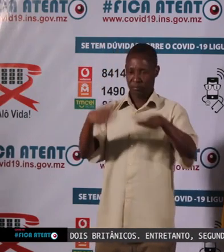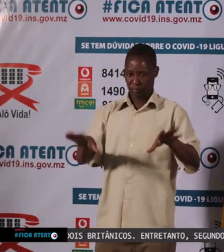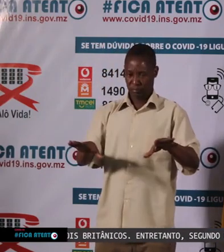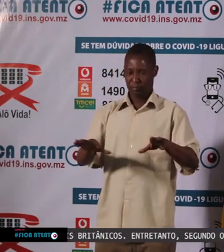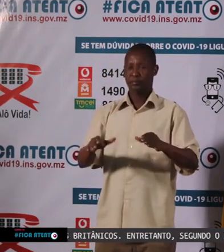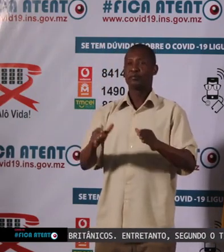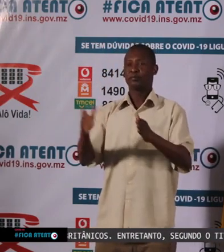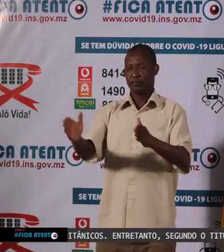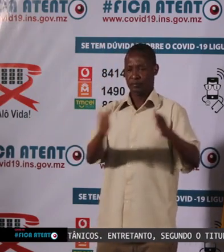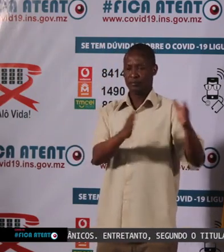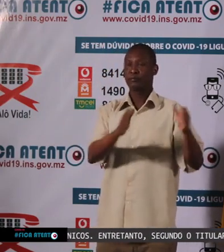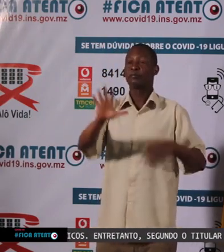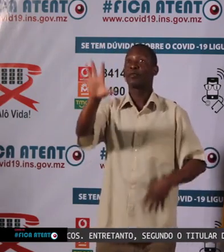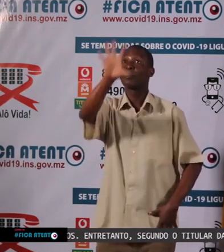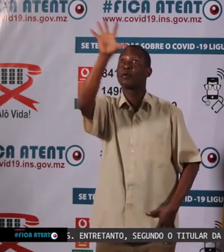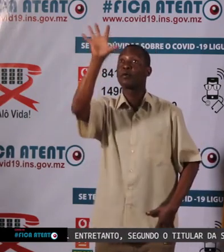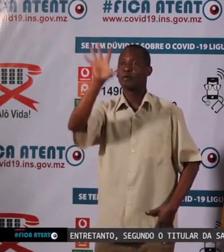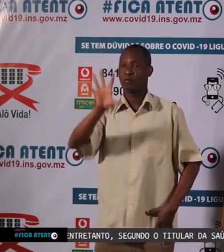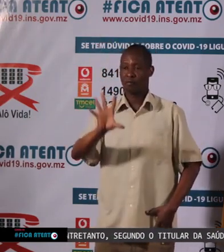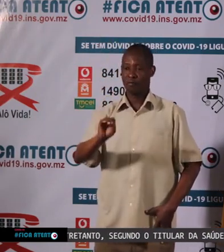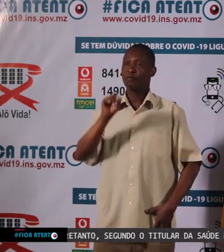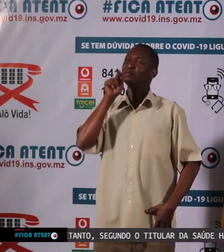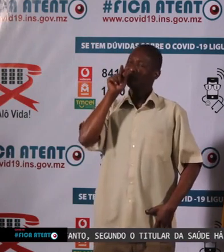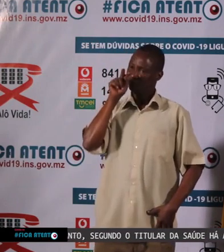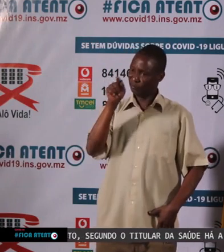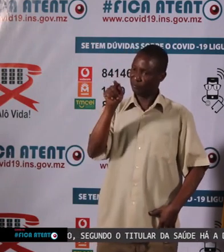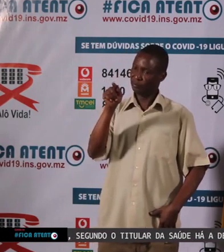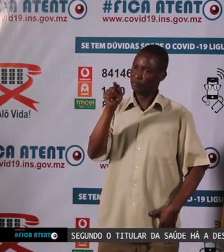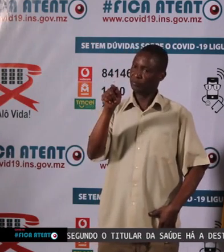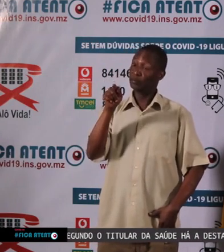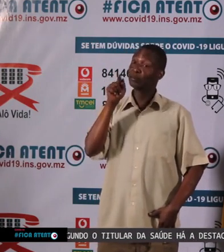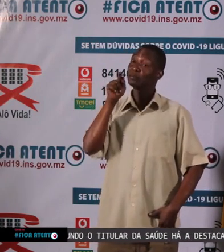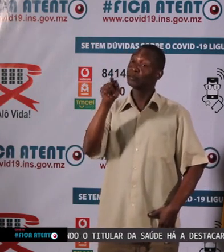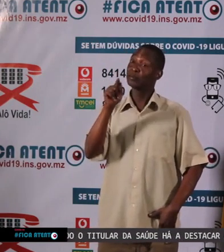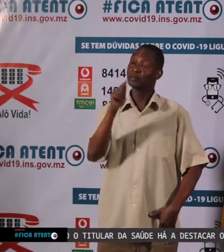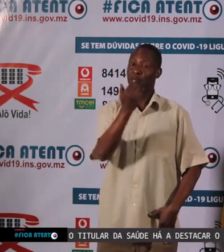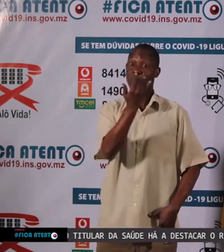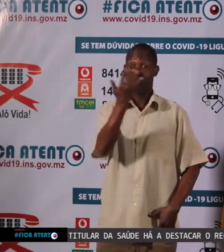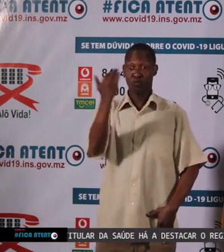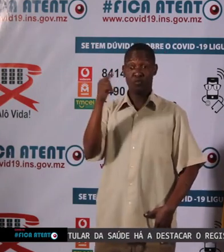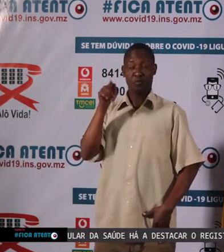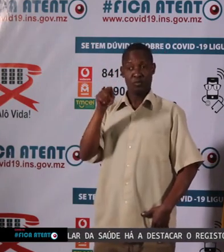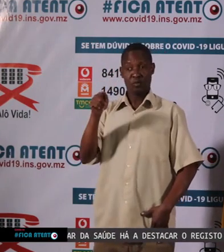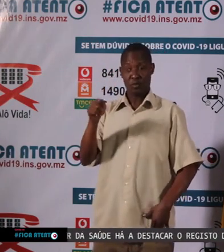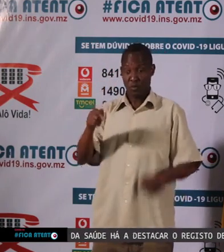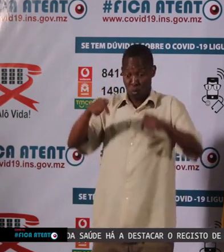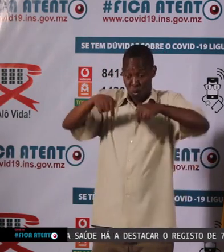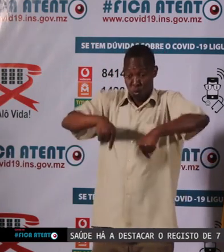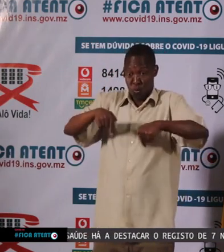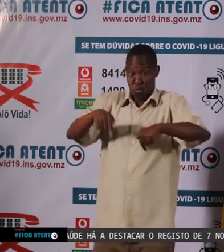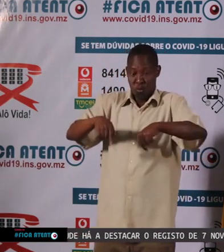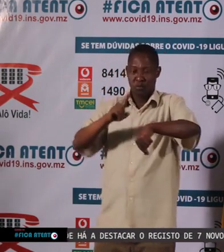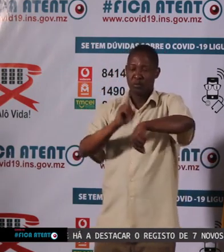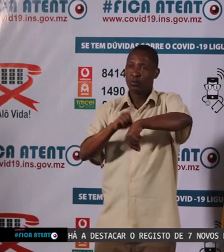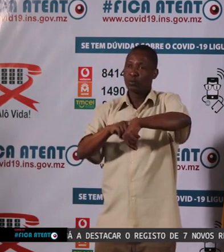continente, em termos de casos, aqui já os dados são até às 10 horas do dia de hoje, a